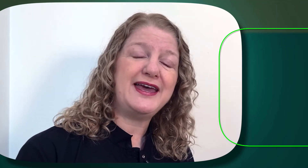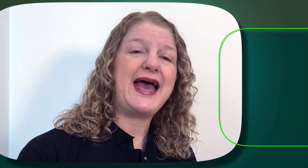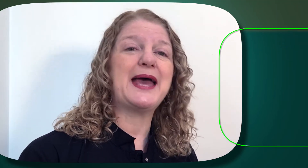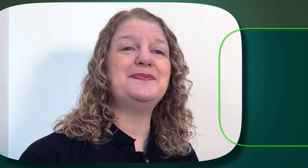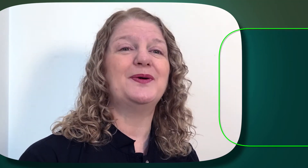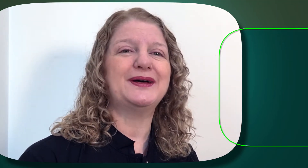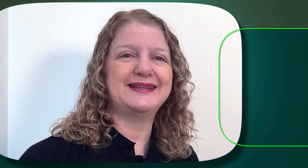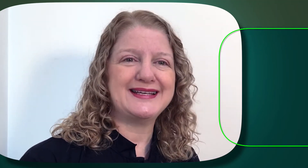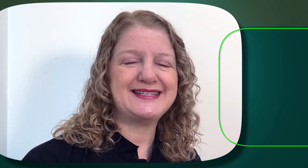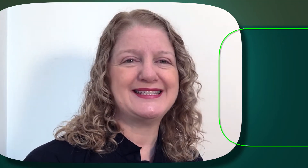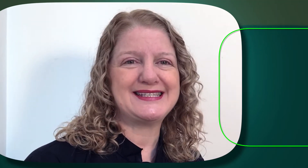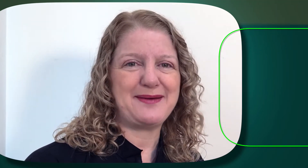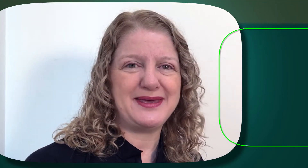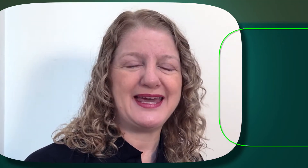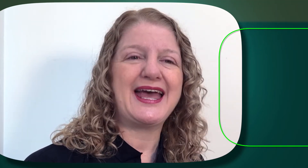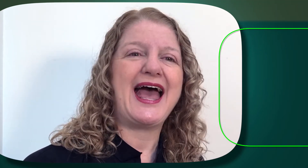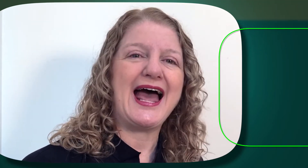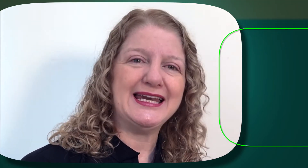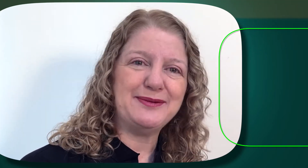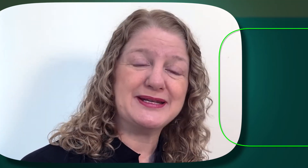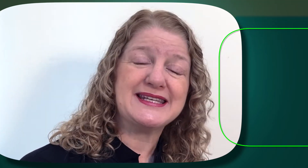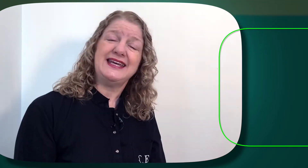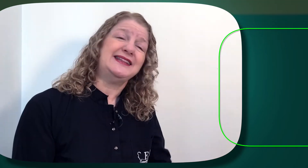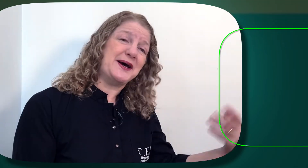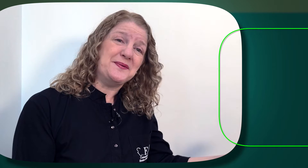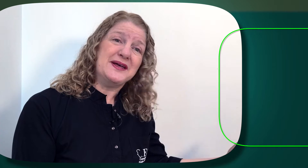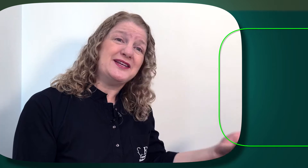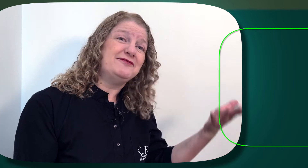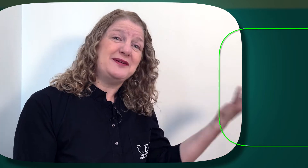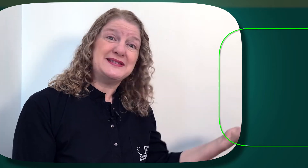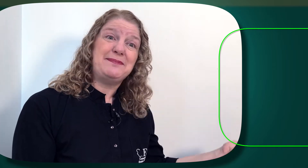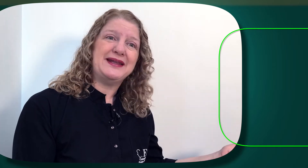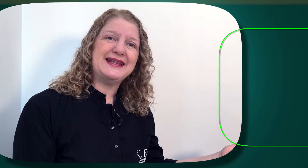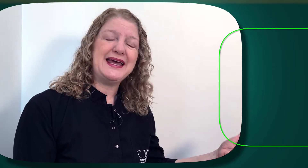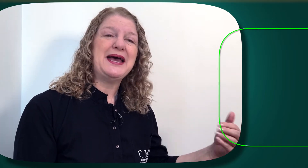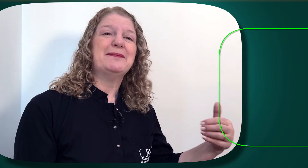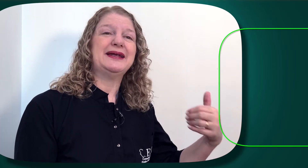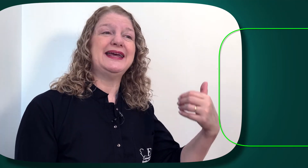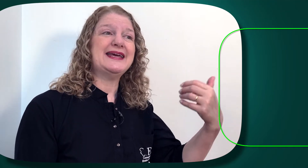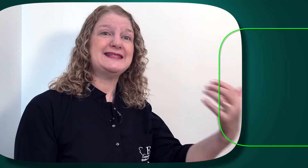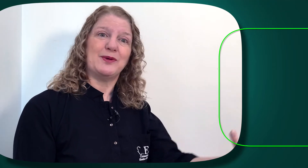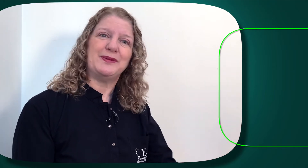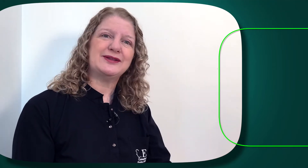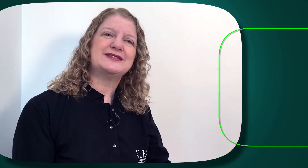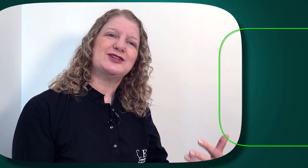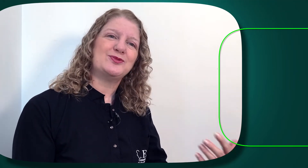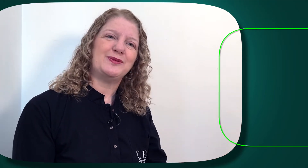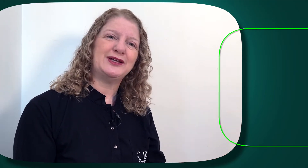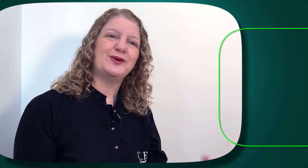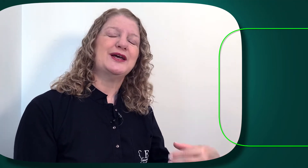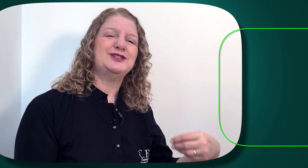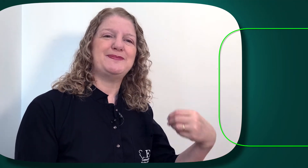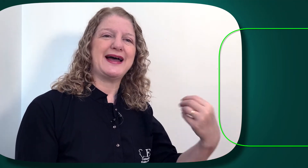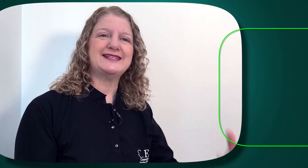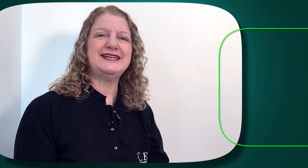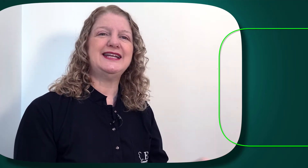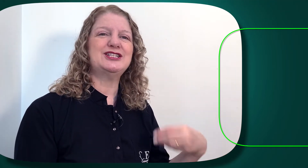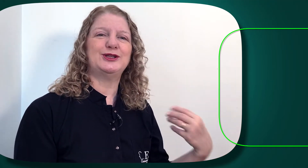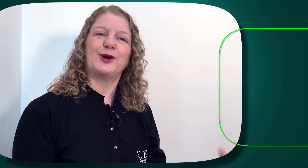a importância de saber a Libras. Então, vamos aprender para que esse momento seja um momento de partilha, de